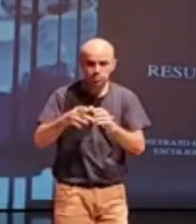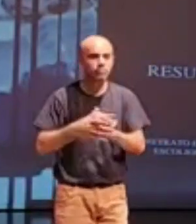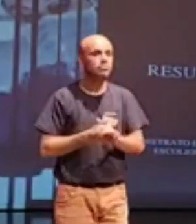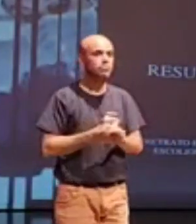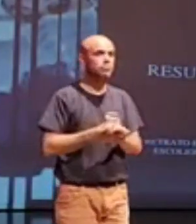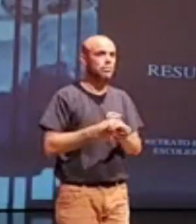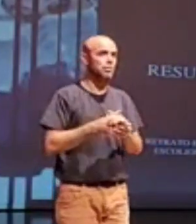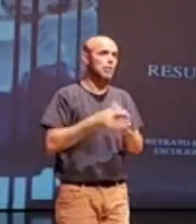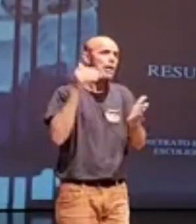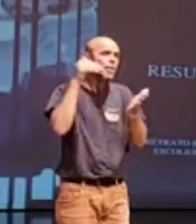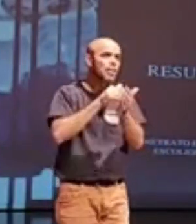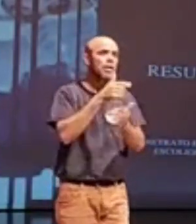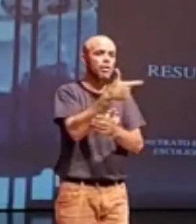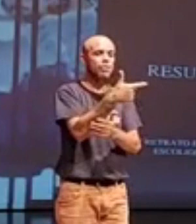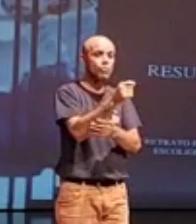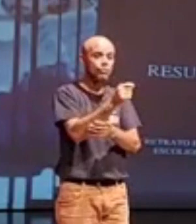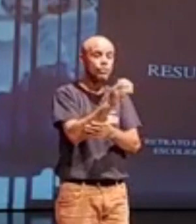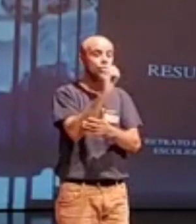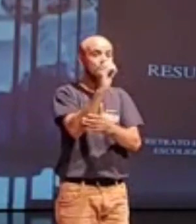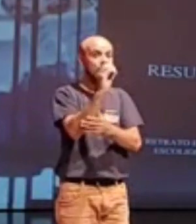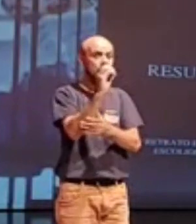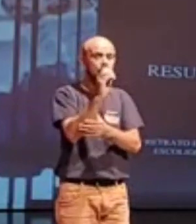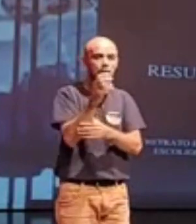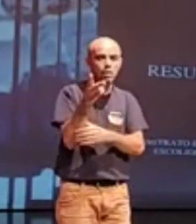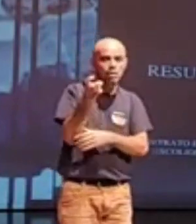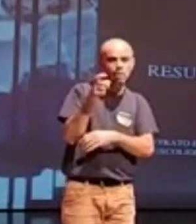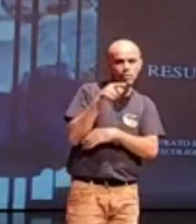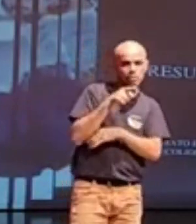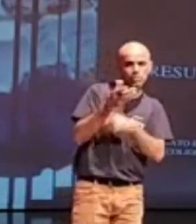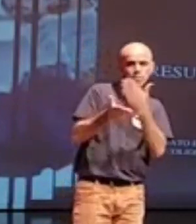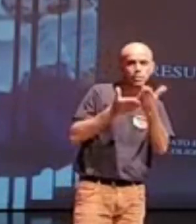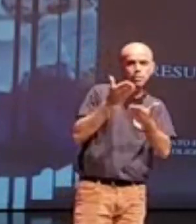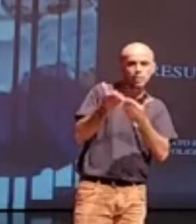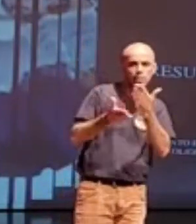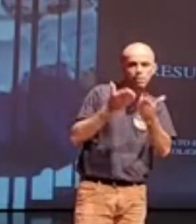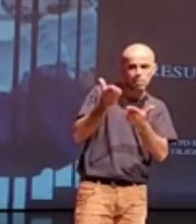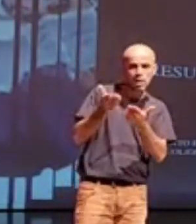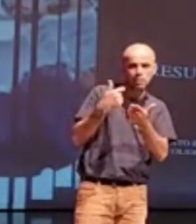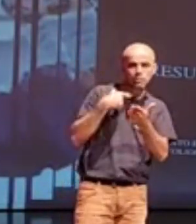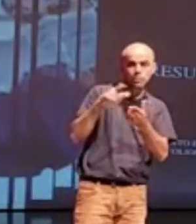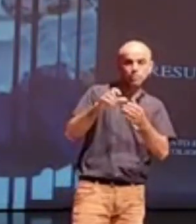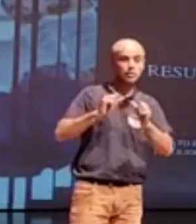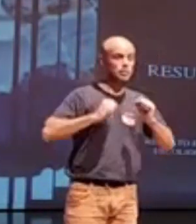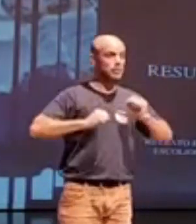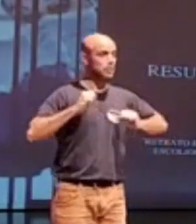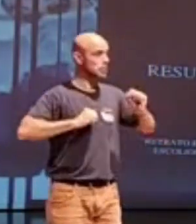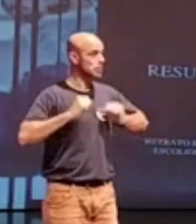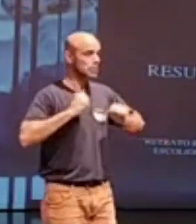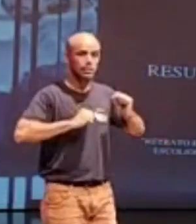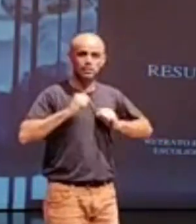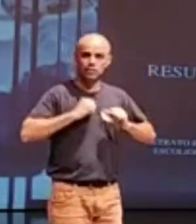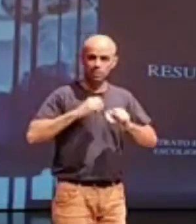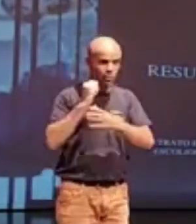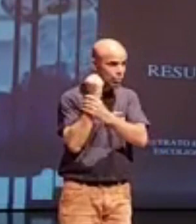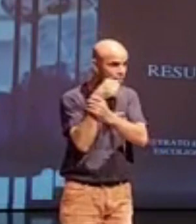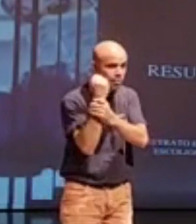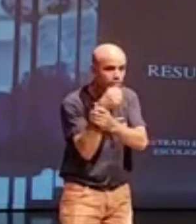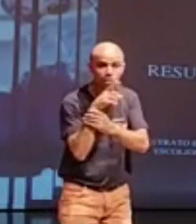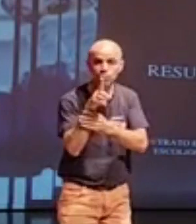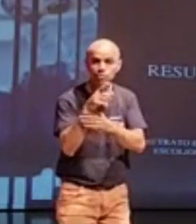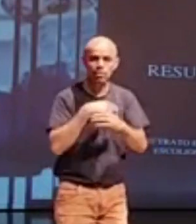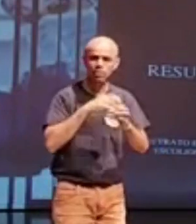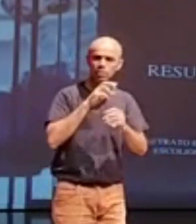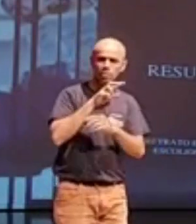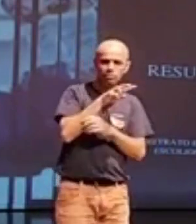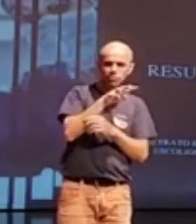20 graus nós podemos observar, assim, puxa, mas que tratamento? Às vezes os pacientes ficam ansiosos, vai fazer só fisioterapia, observar